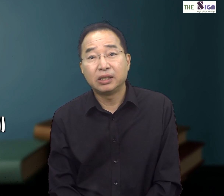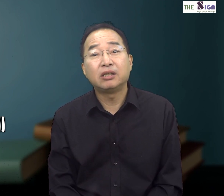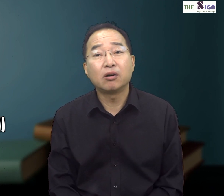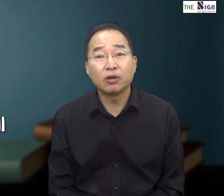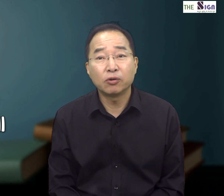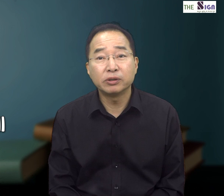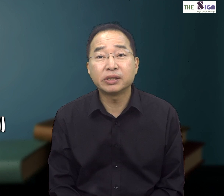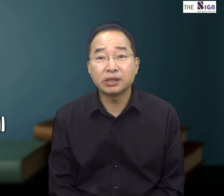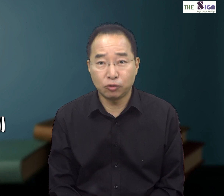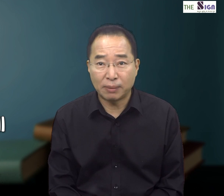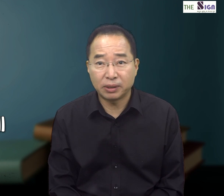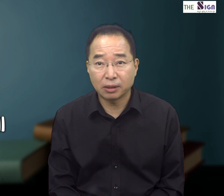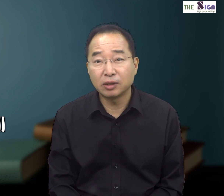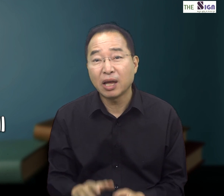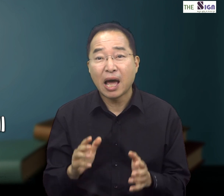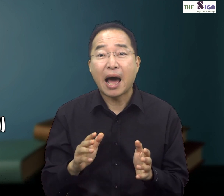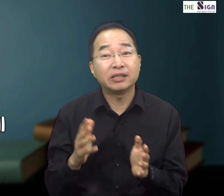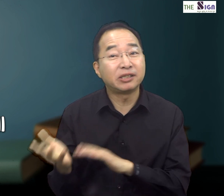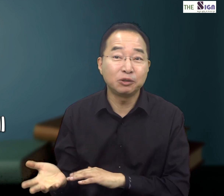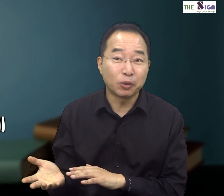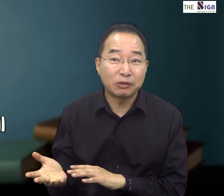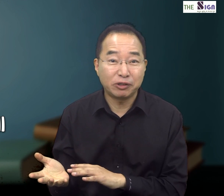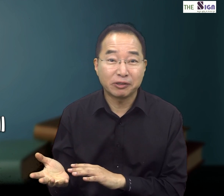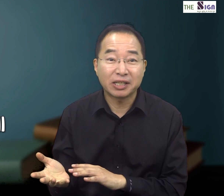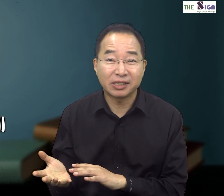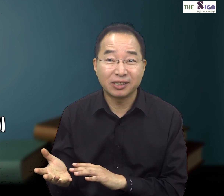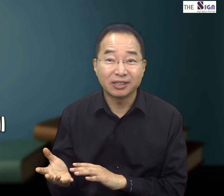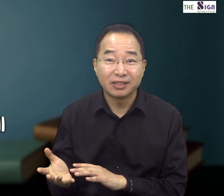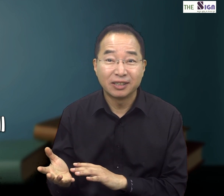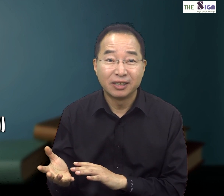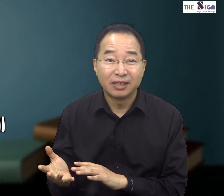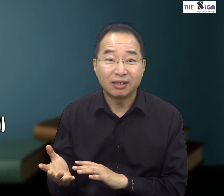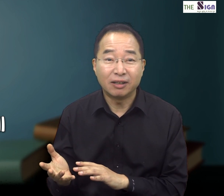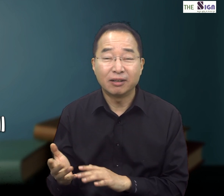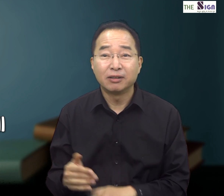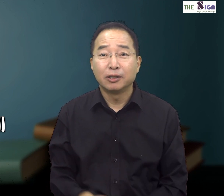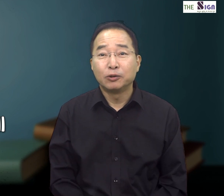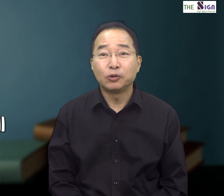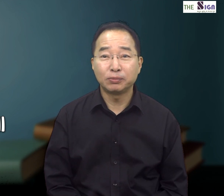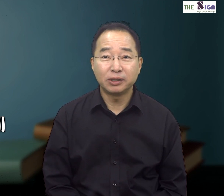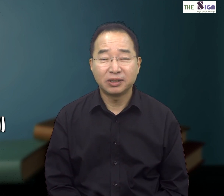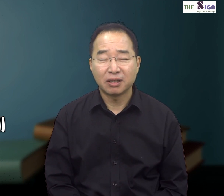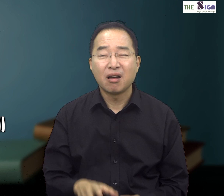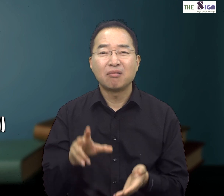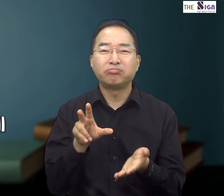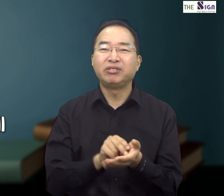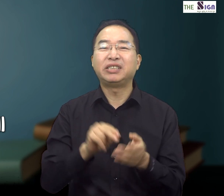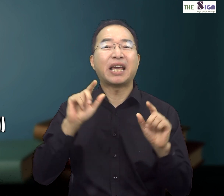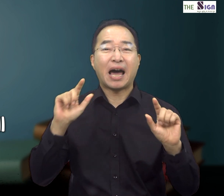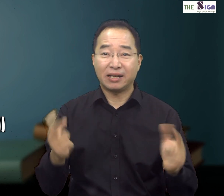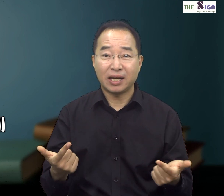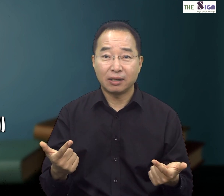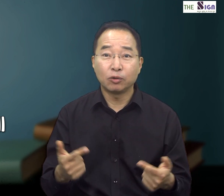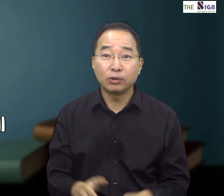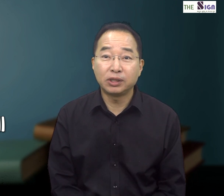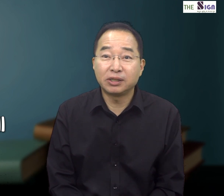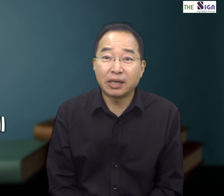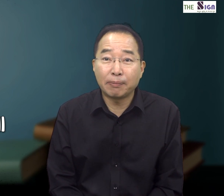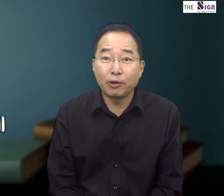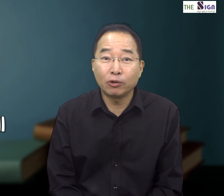이런 경우를 쓰기도 합니다. 근데 안 쓰는 동네도 있어요, 사실은. 요즘은 이제 문제 아니야. 이런 식의